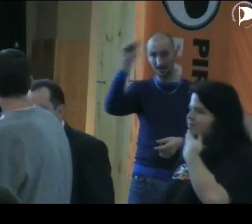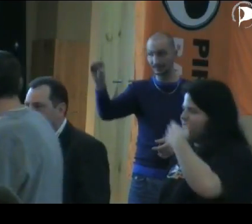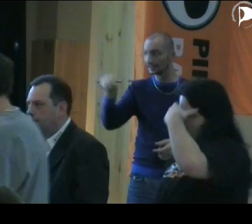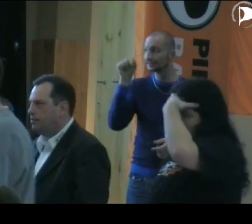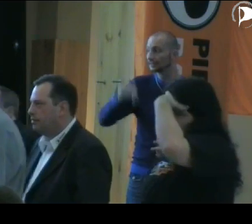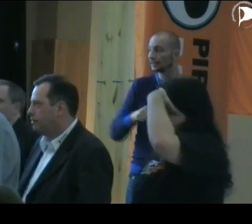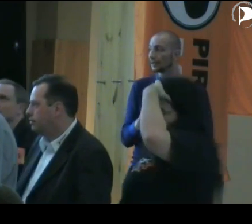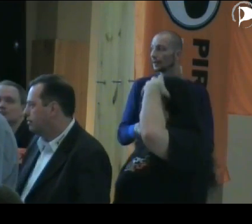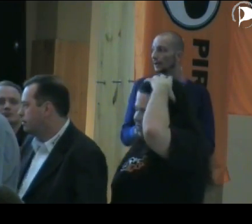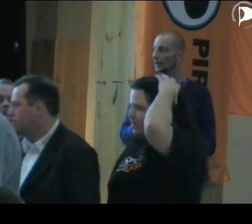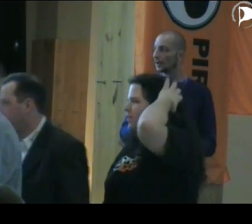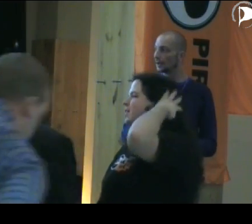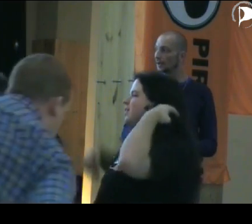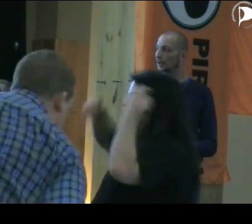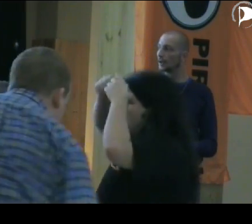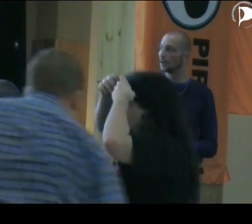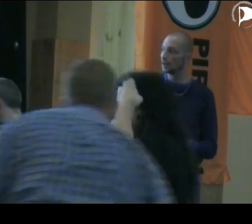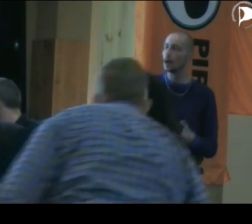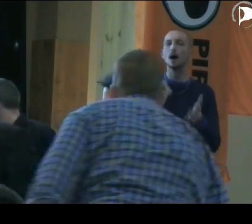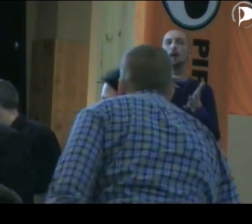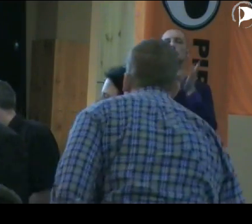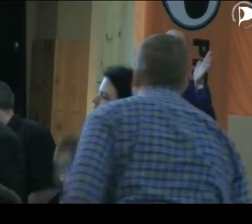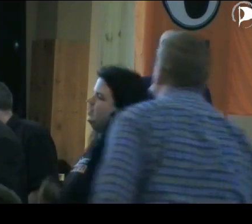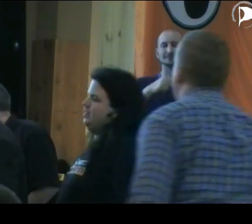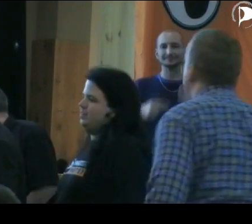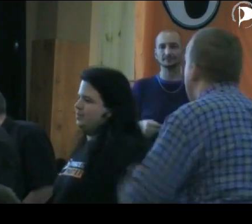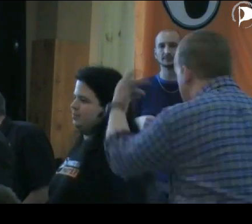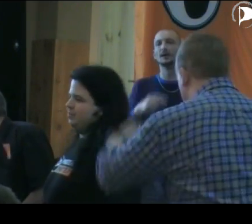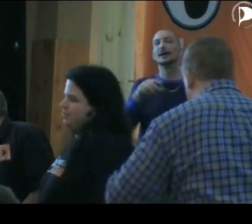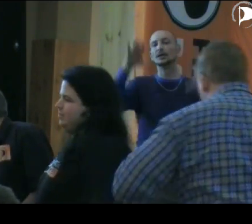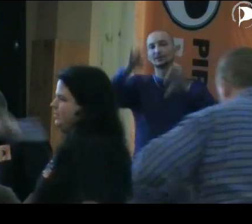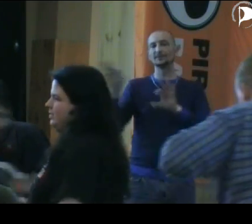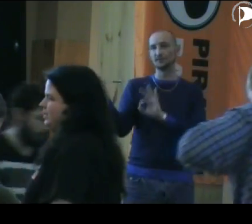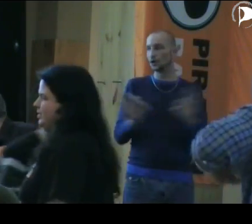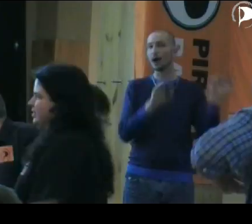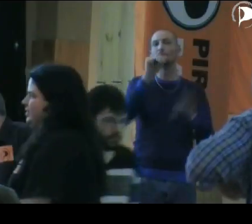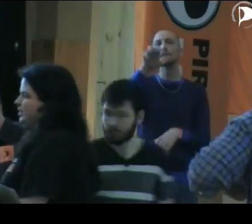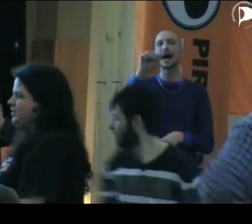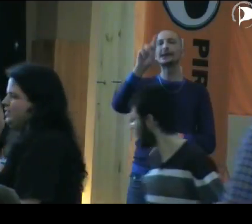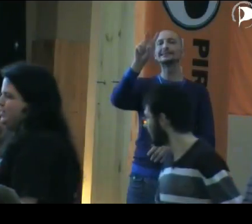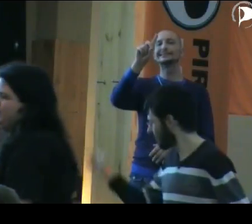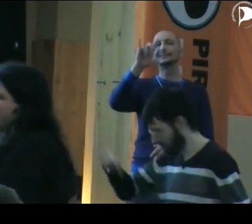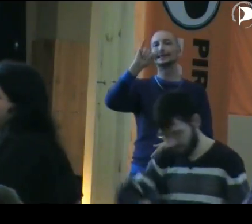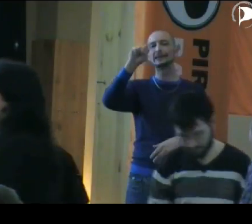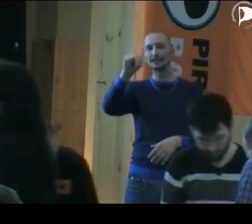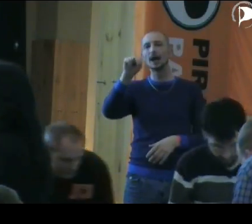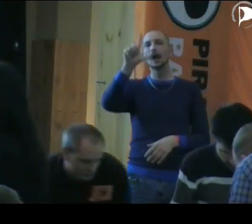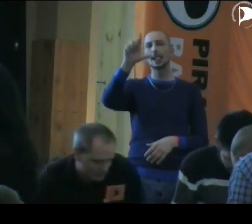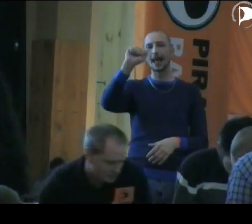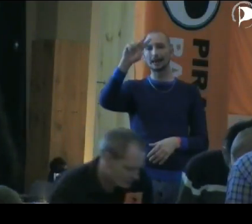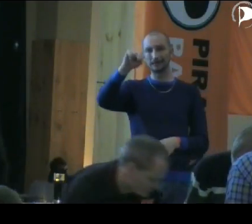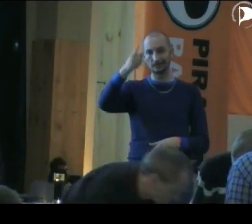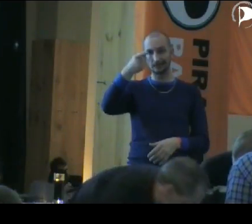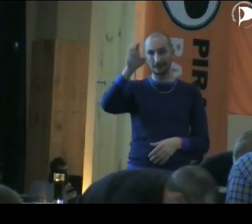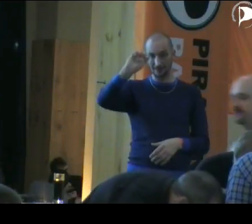bei der wahl zu ermöglichen geschäftsführer 149 3 und martin lange haben wir unseren mann bestreite